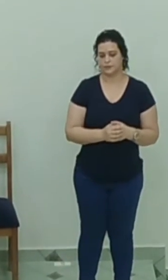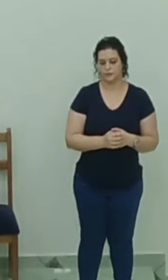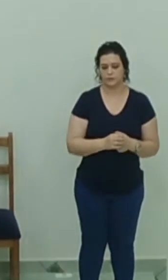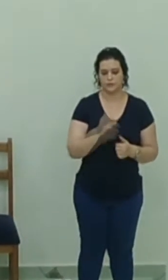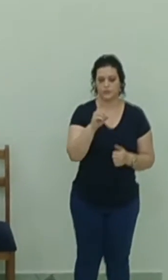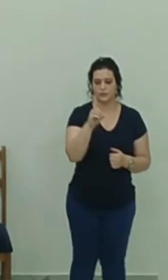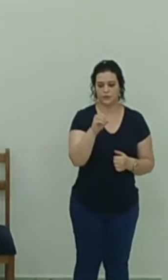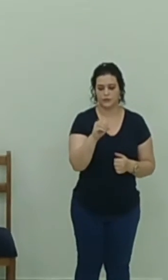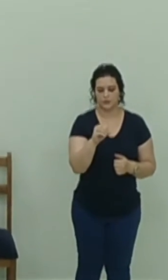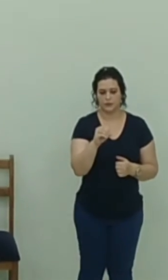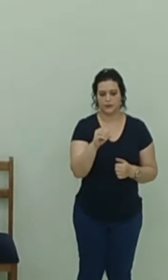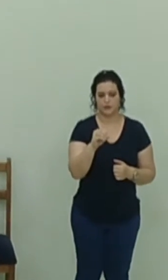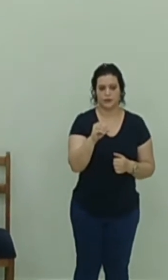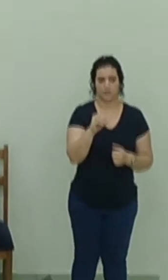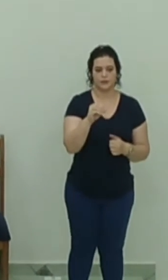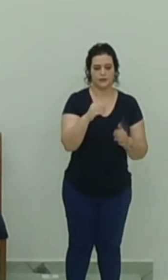10 e 11.